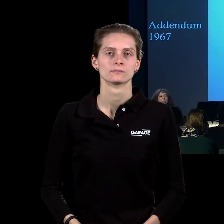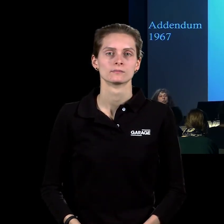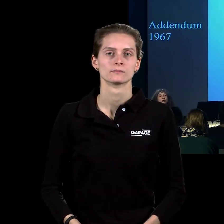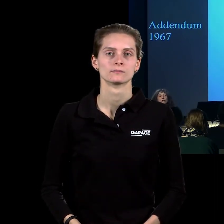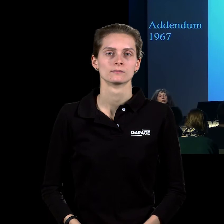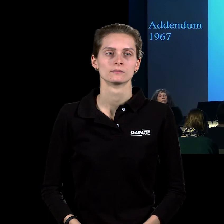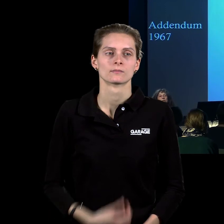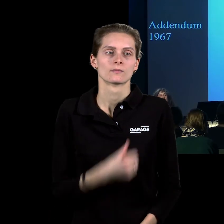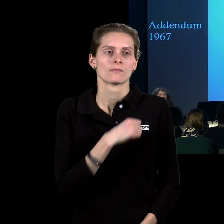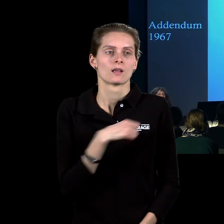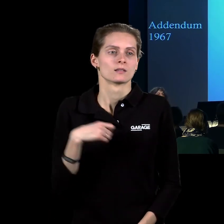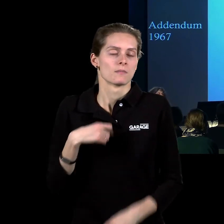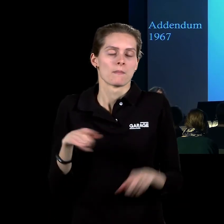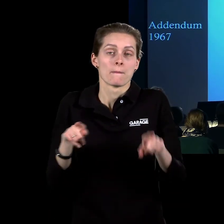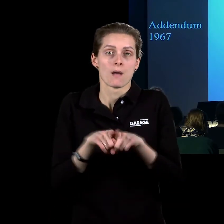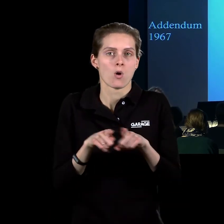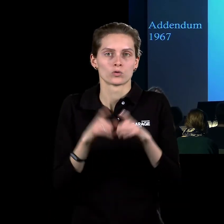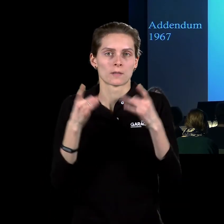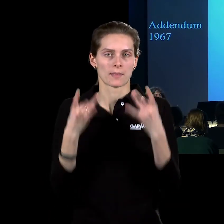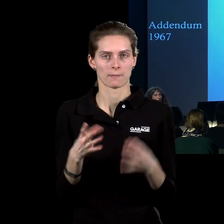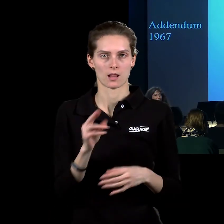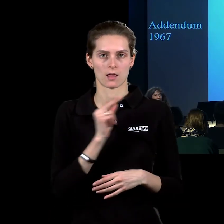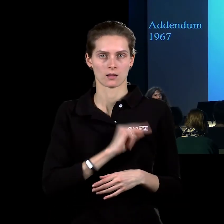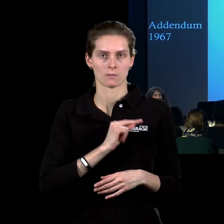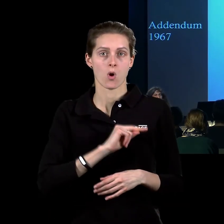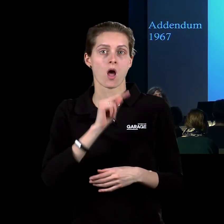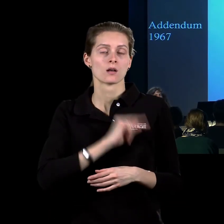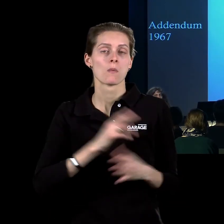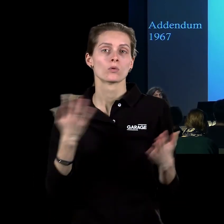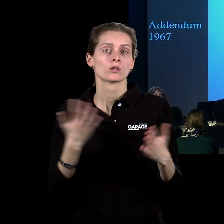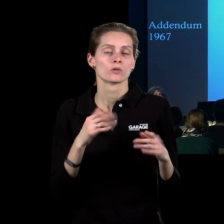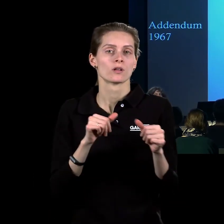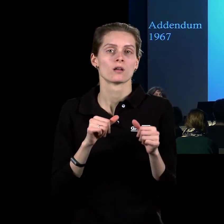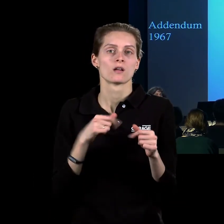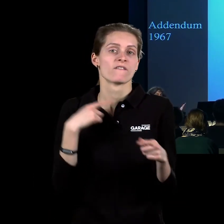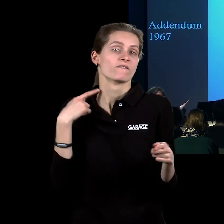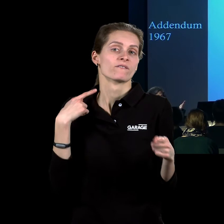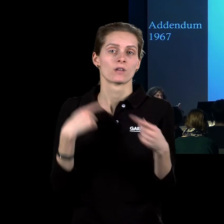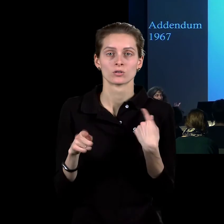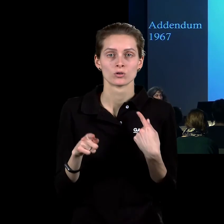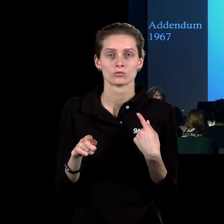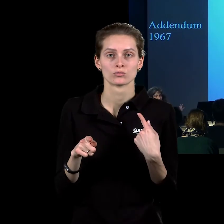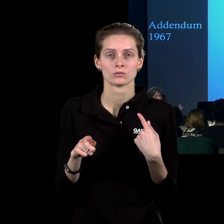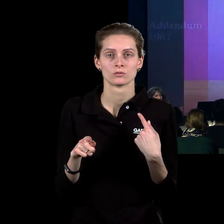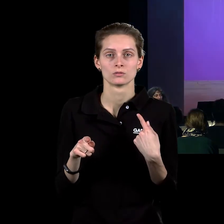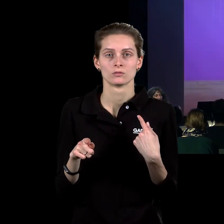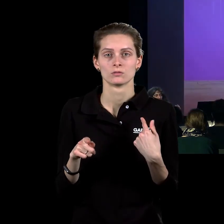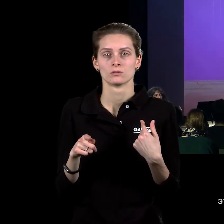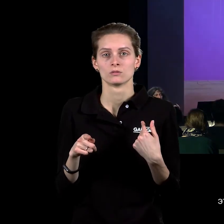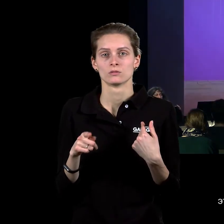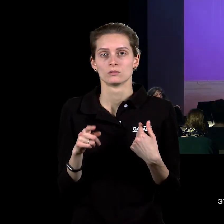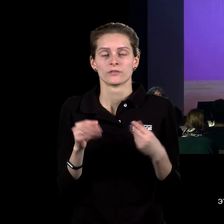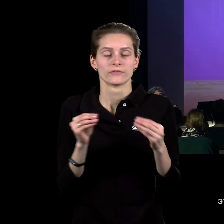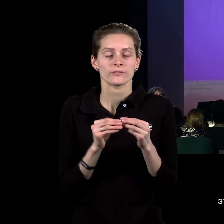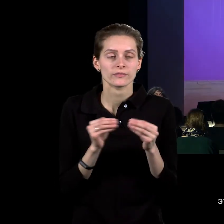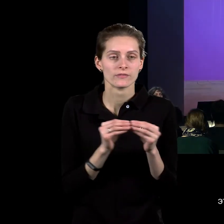самые ее похожие на минималистов работы, это всегда как бы работа, которая в отличие, это та же самая как бы последовательность, но